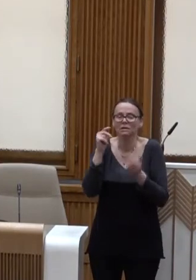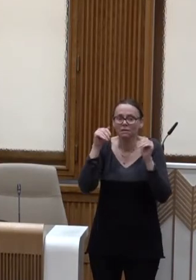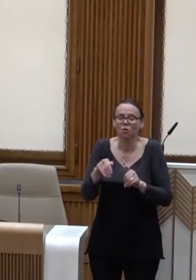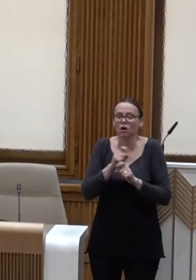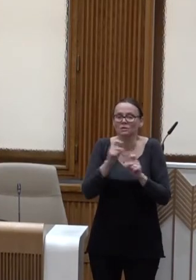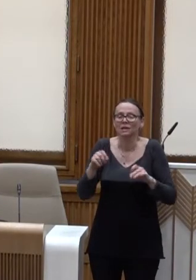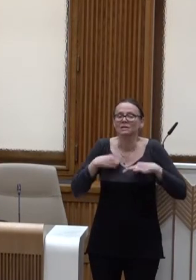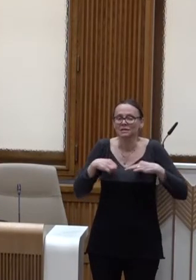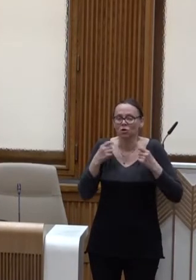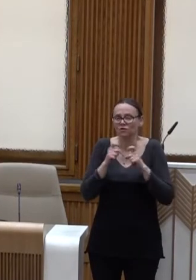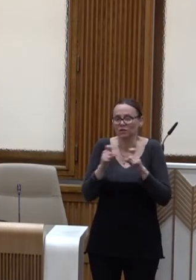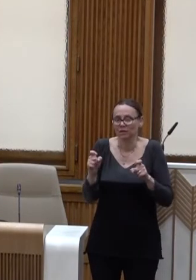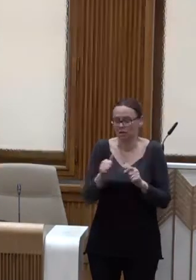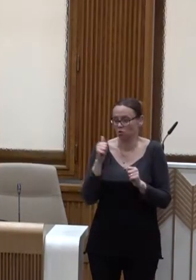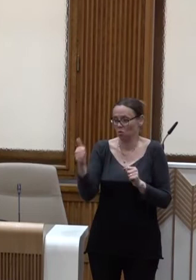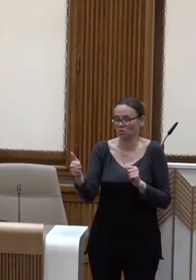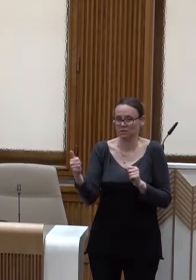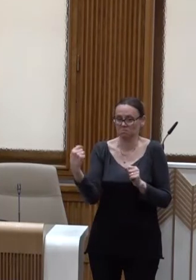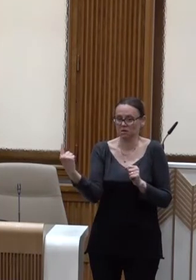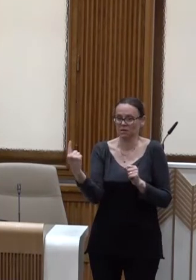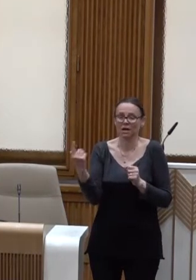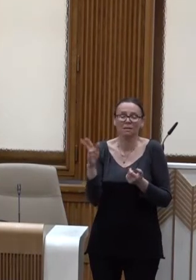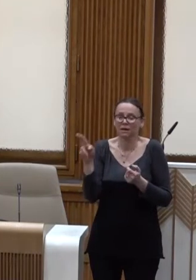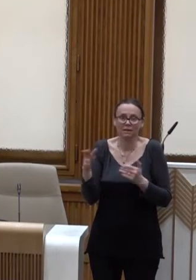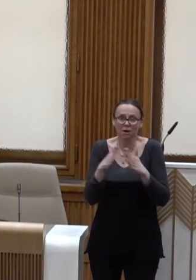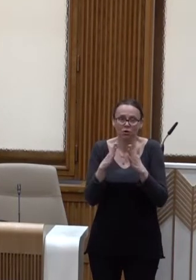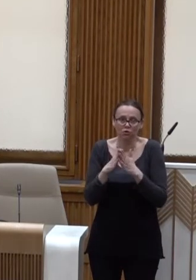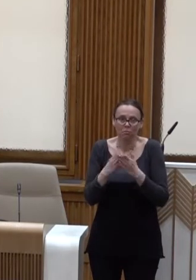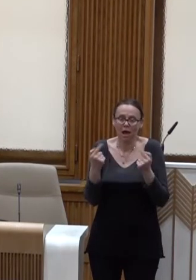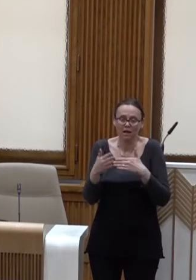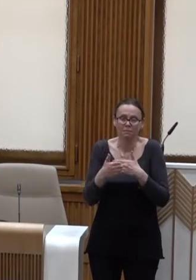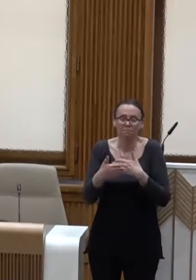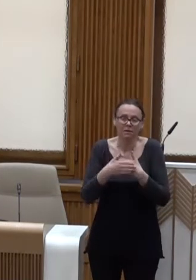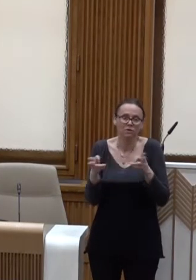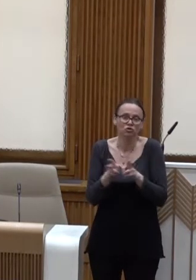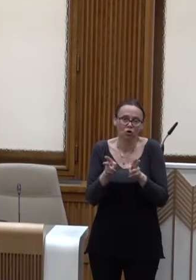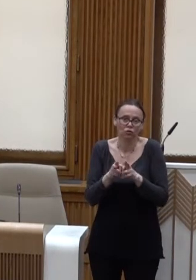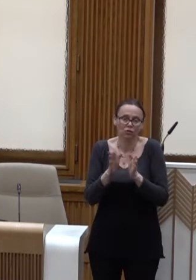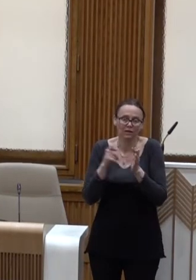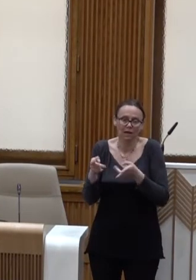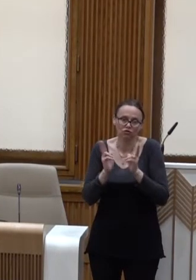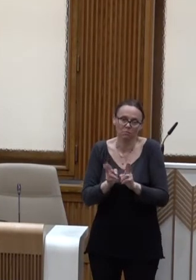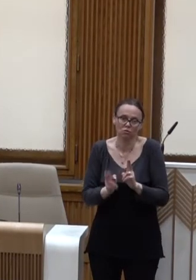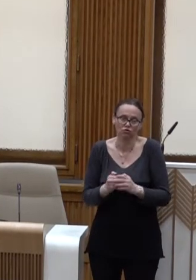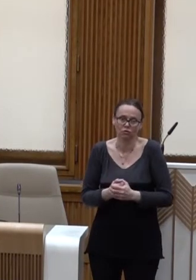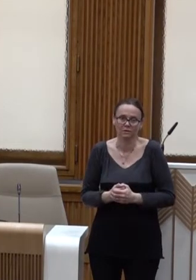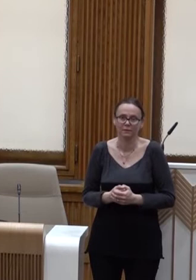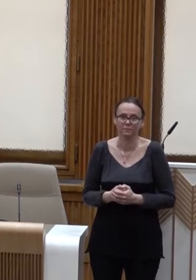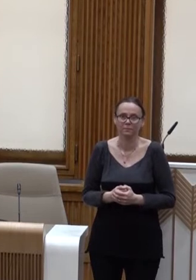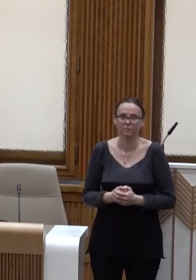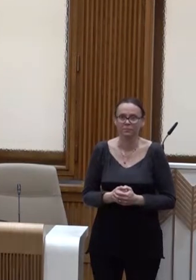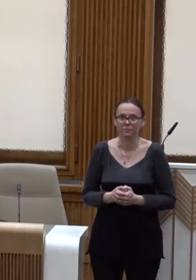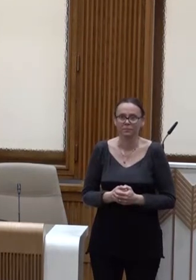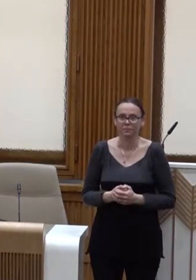zaradi zdravstvenih razlogov osamiti, nimajo pa doma ali pri sorodnikih tovrstne možnosti.